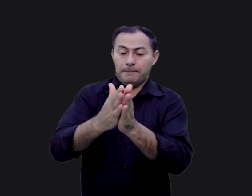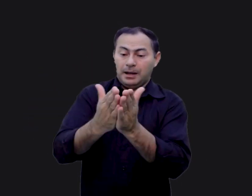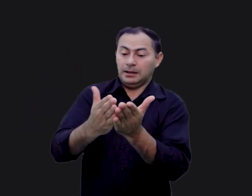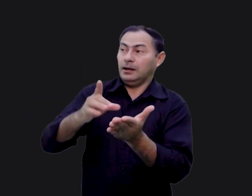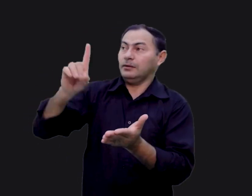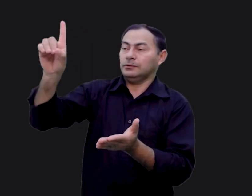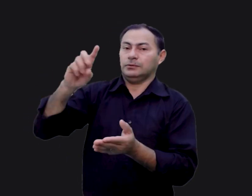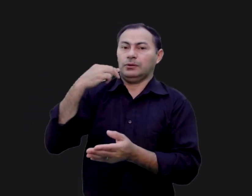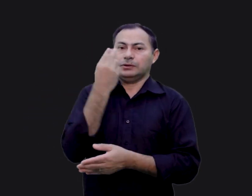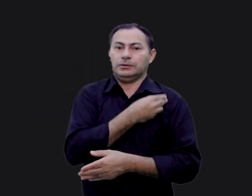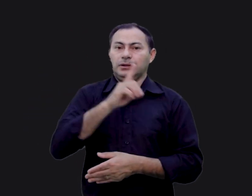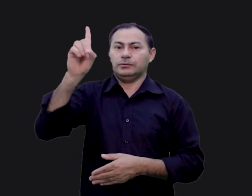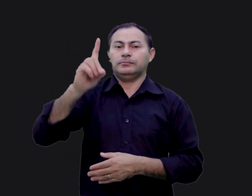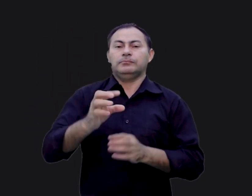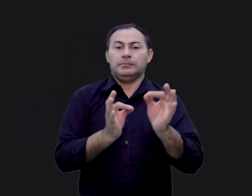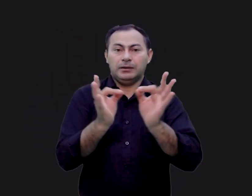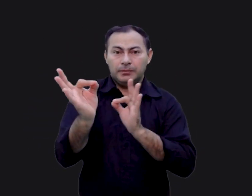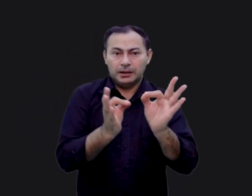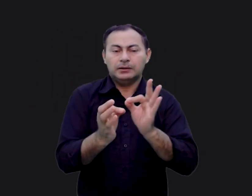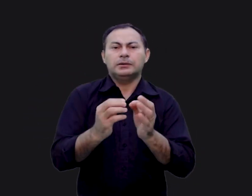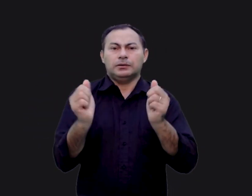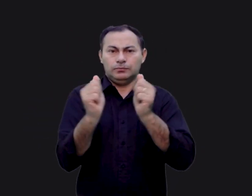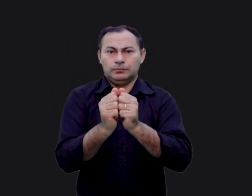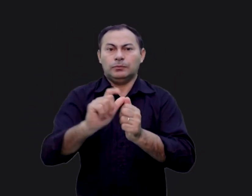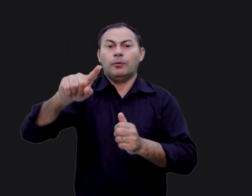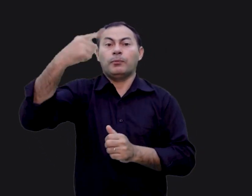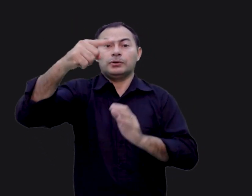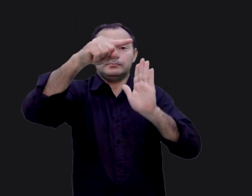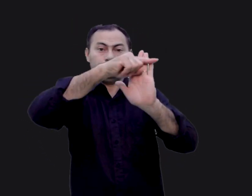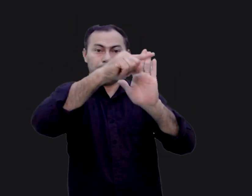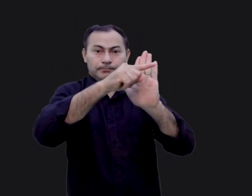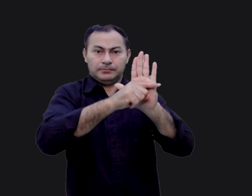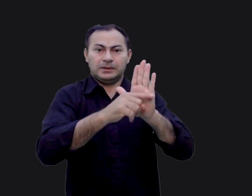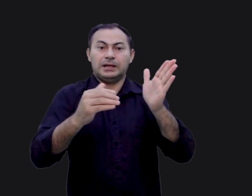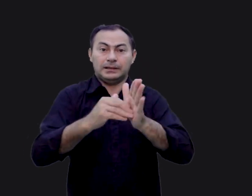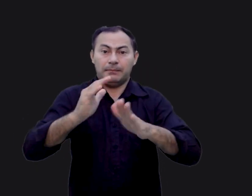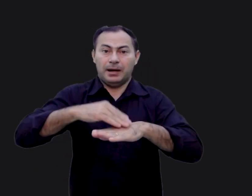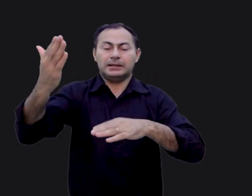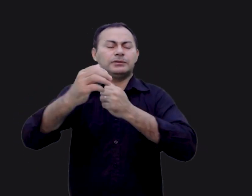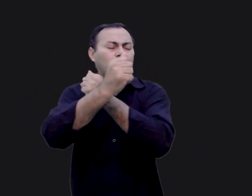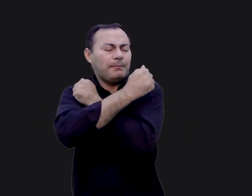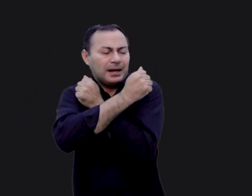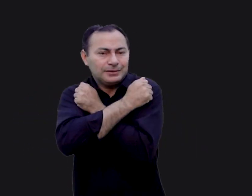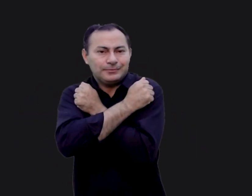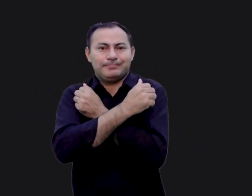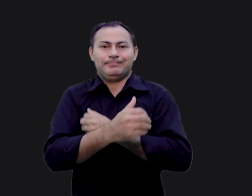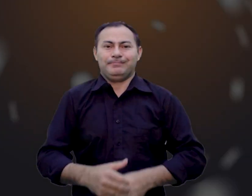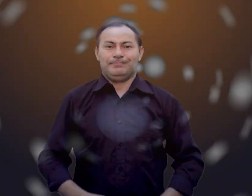inspirada palavra do nosso Deus. Prepare-se, esteja conosco no próximo programa. Até lá, um abraço.